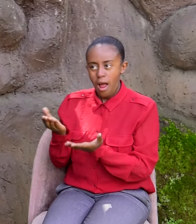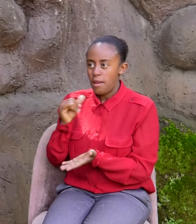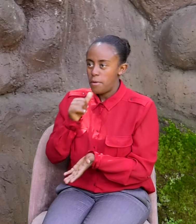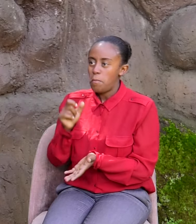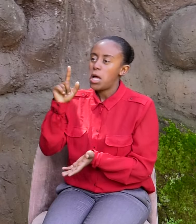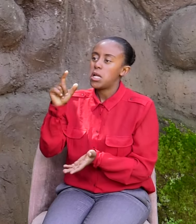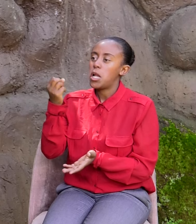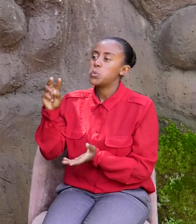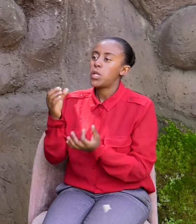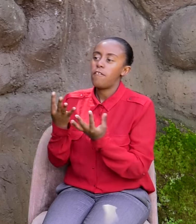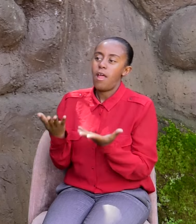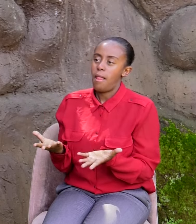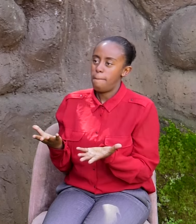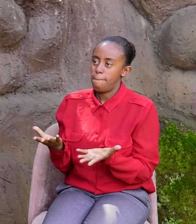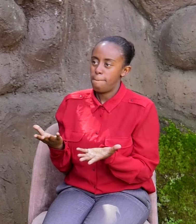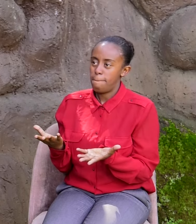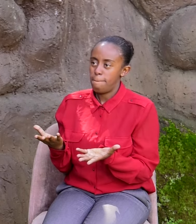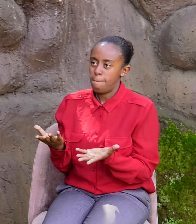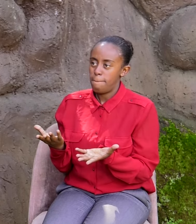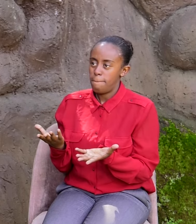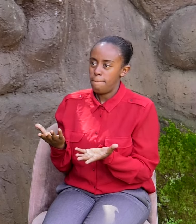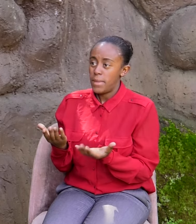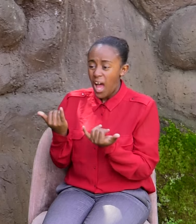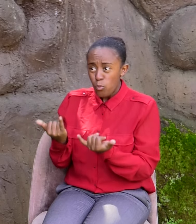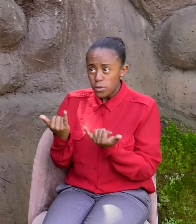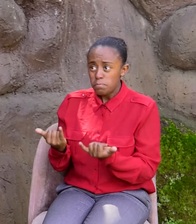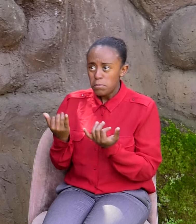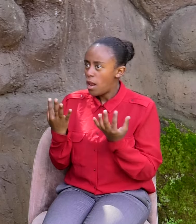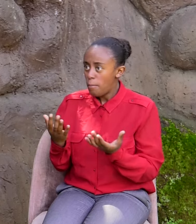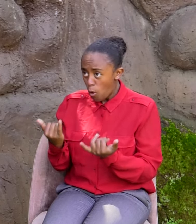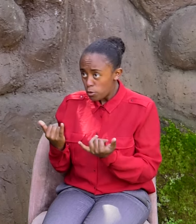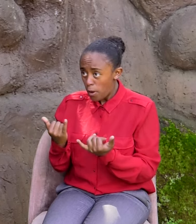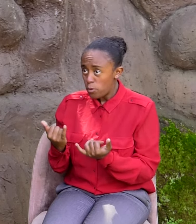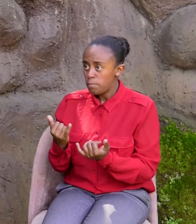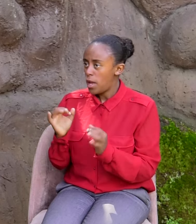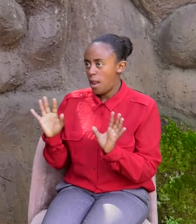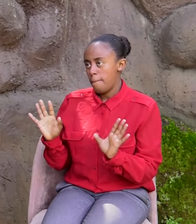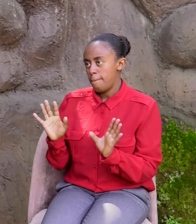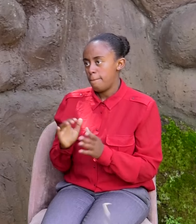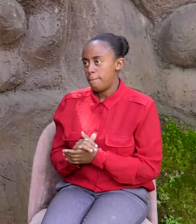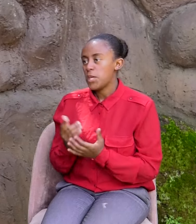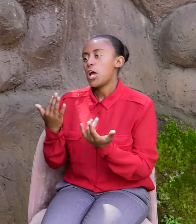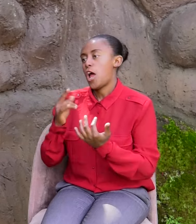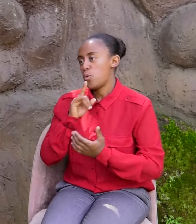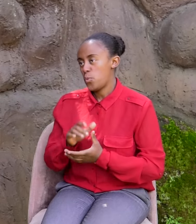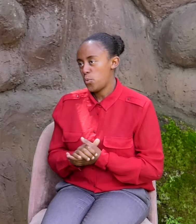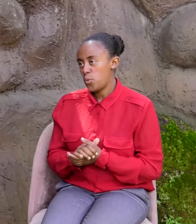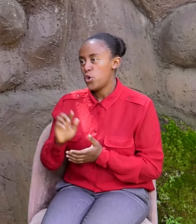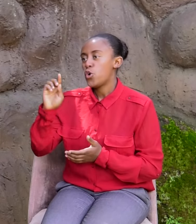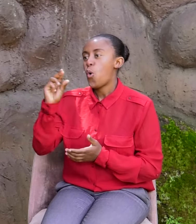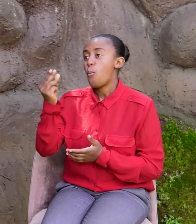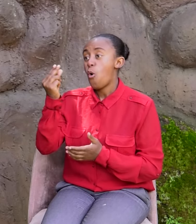አልነበረም 11 እና 12 ኛ ክፍል ትምህርት ቤት የለም፣ ስቲል ናው የለም፣ ገና ነው እና